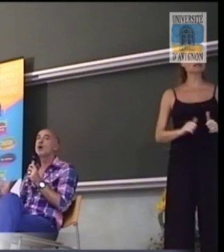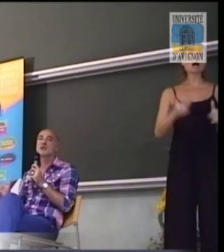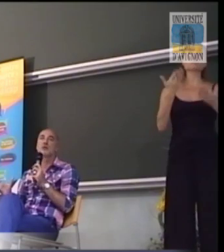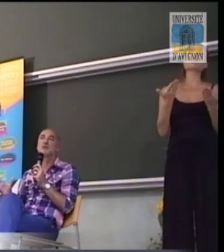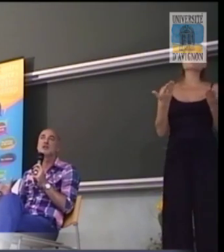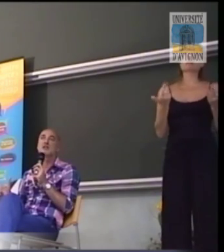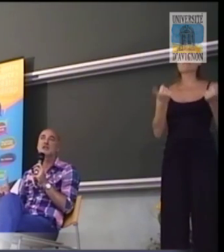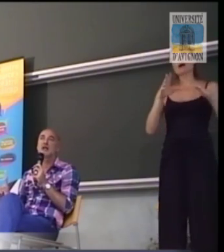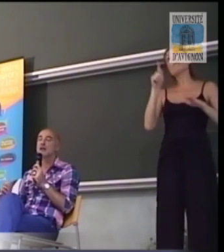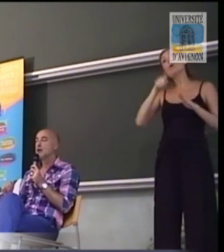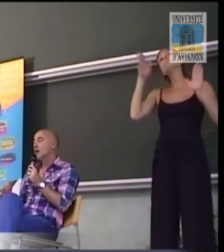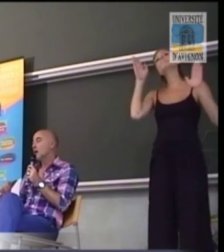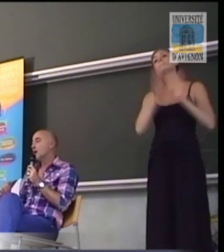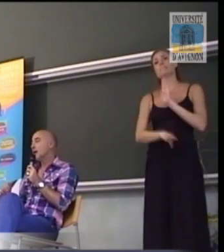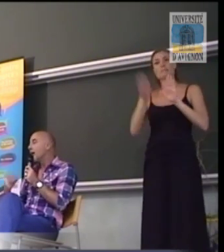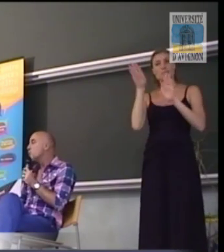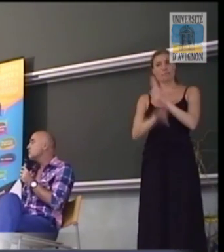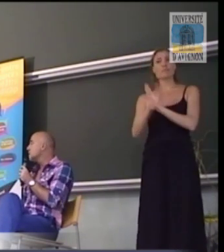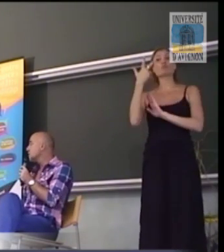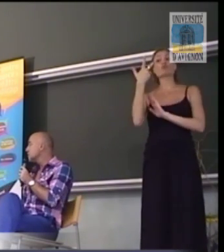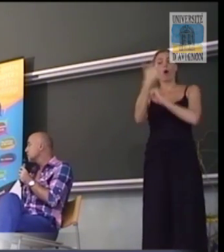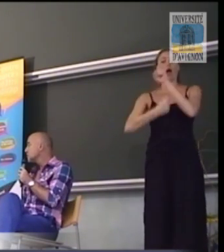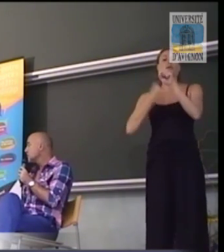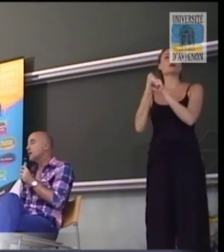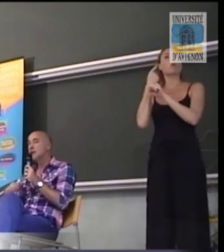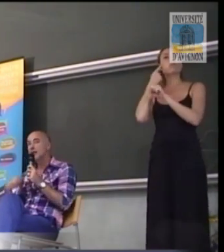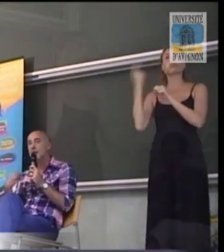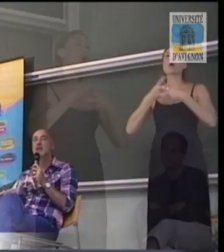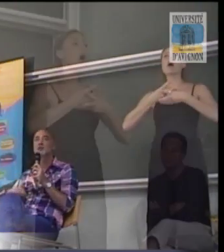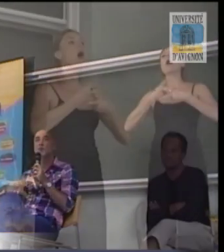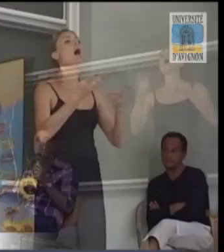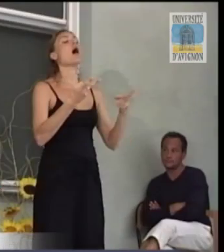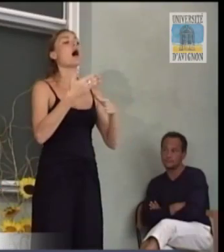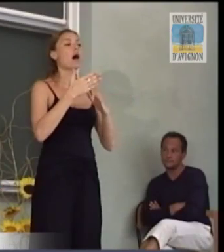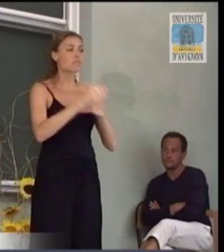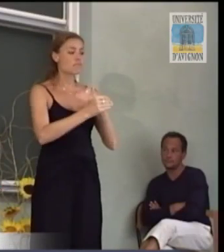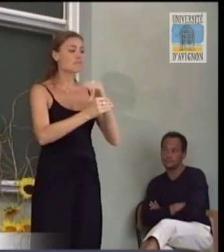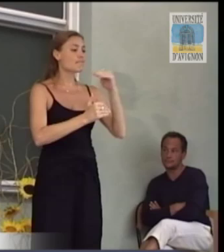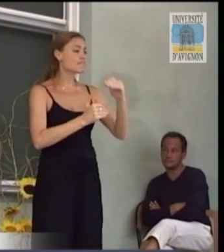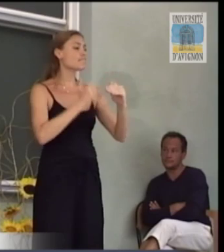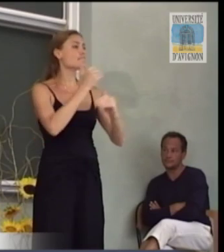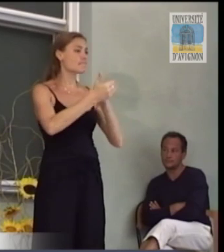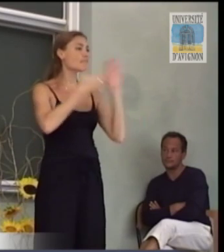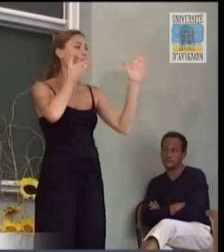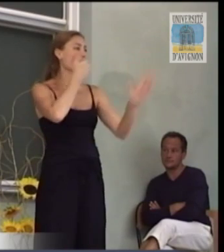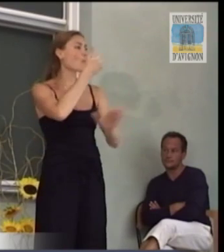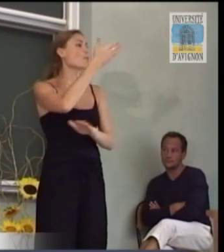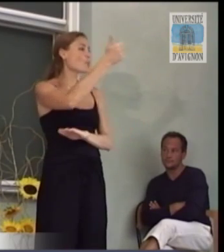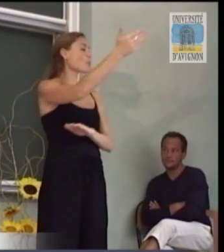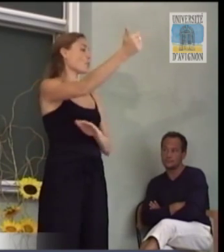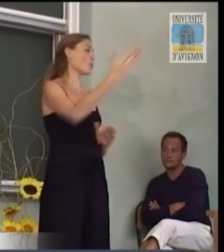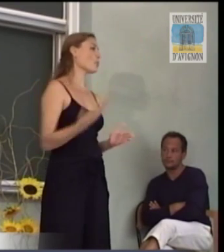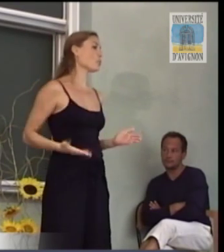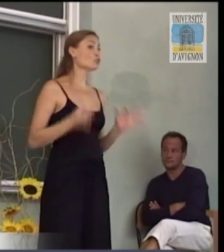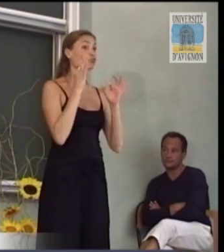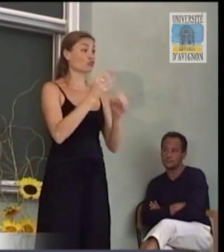estime 3 ans nécessaires à la réussite, à l'interpellation, l'identification. Vous voyez, il n'y avait pas un seul, à contre-courant,